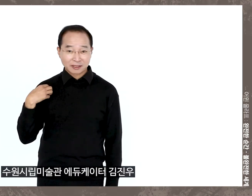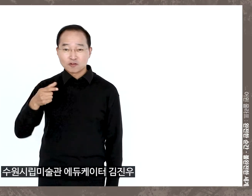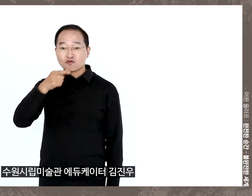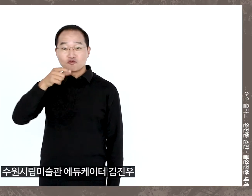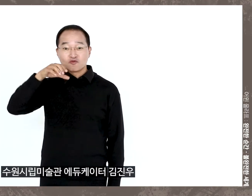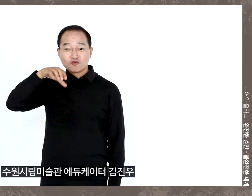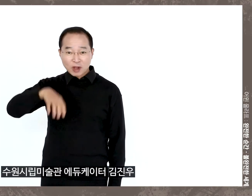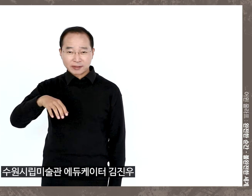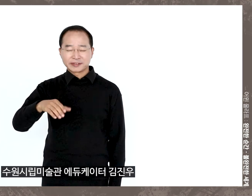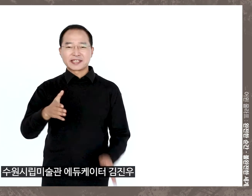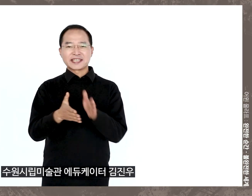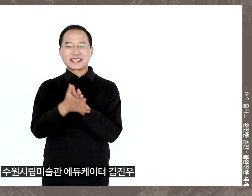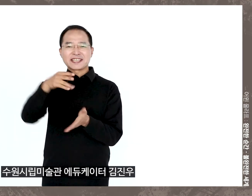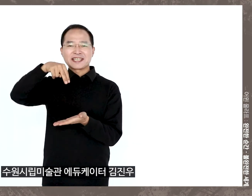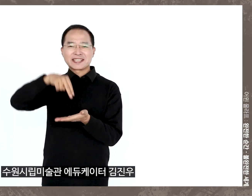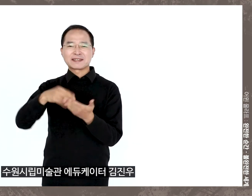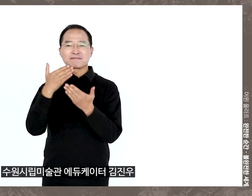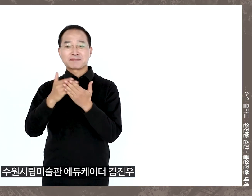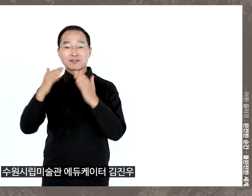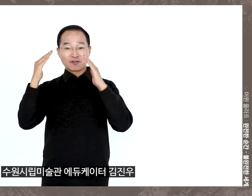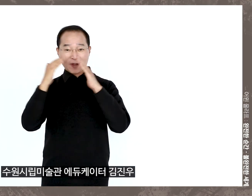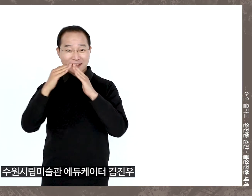수원시립미술관 에듀케이터 김진우,